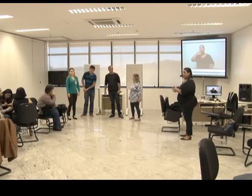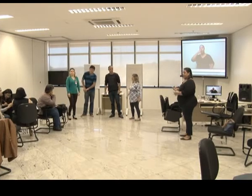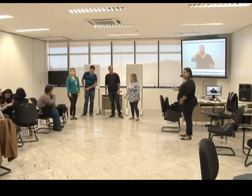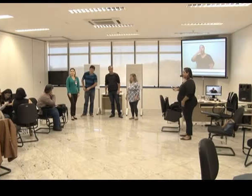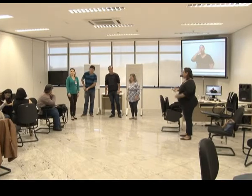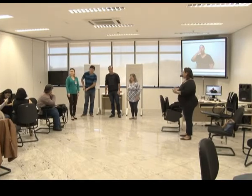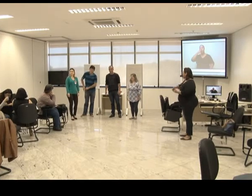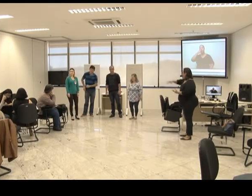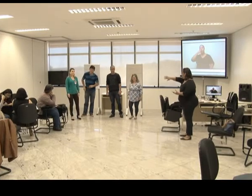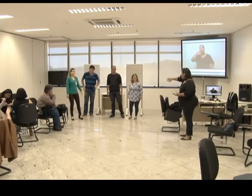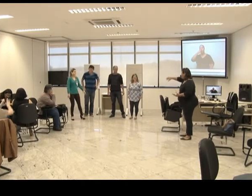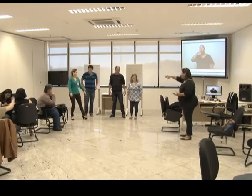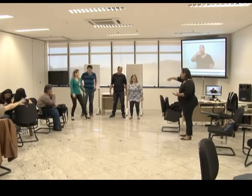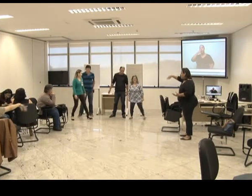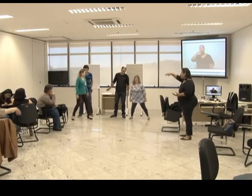Pronto? Chega pra cá, povo, senão eles não vêm você.